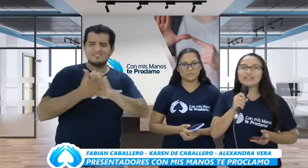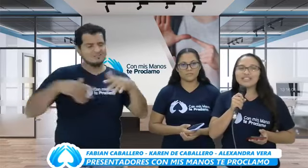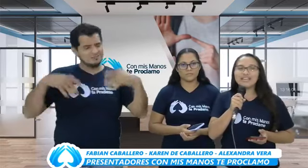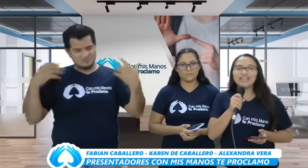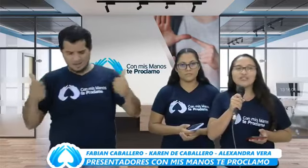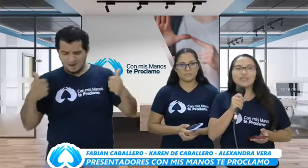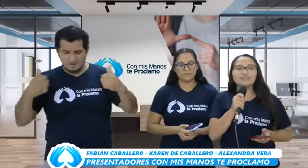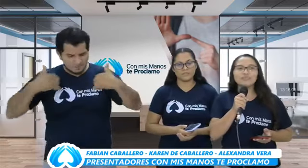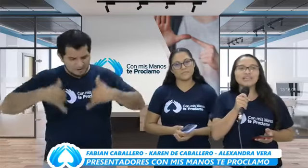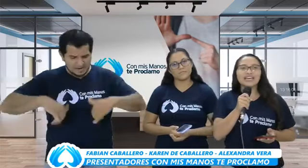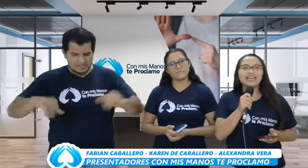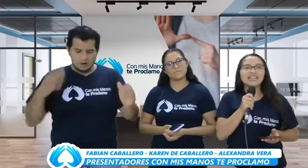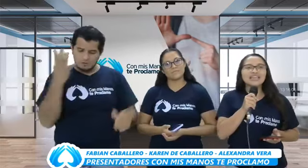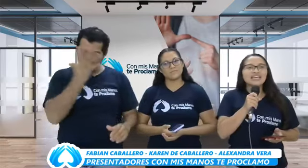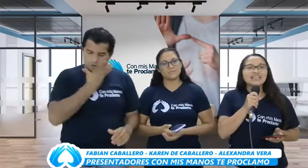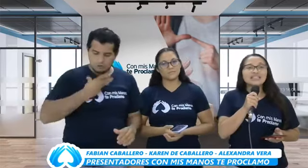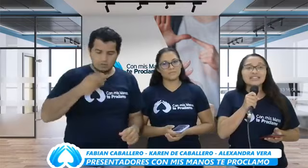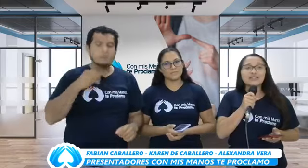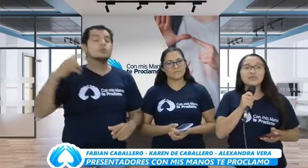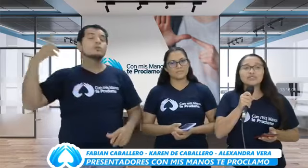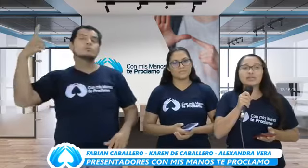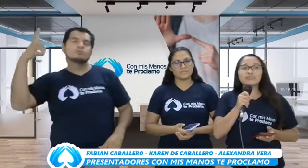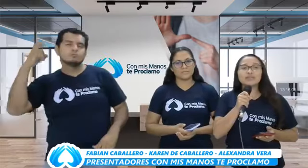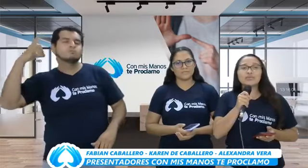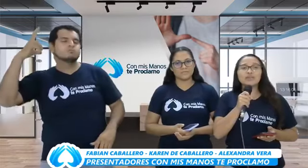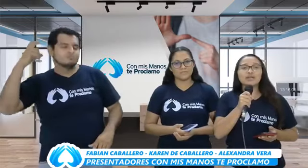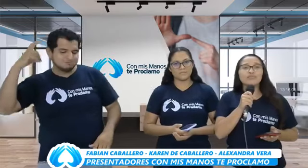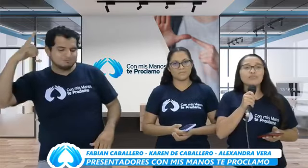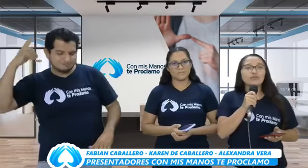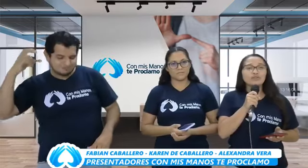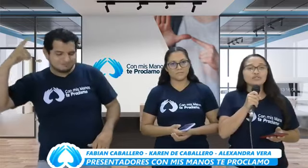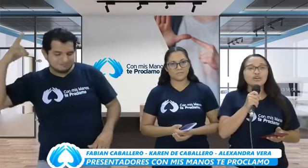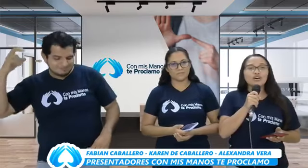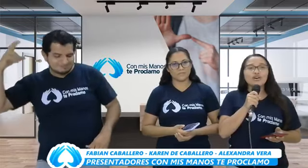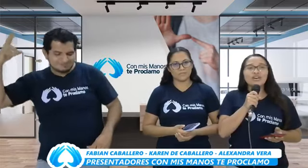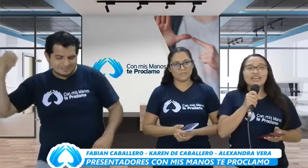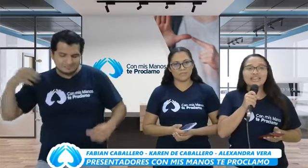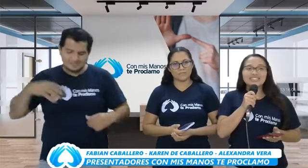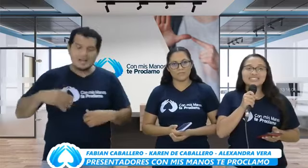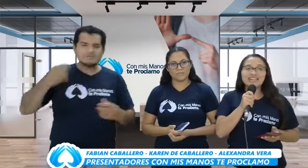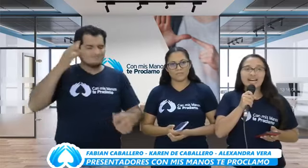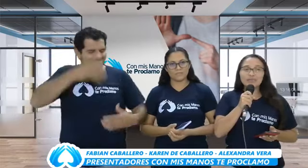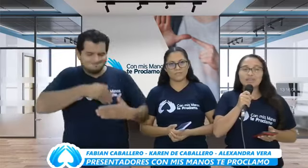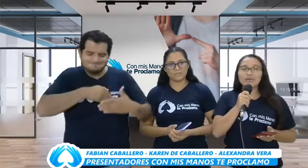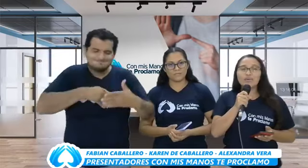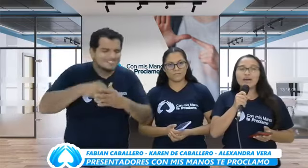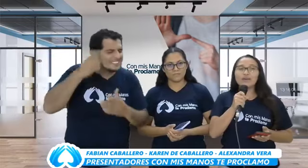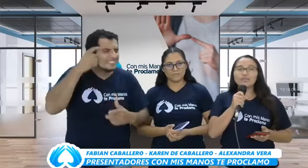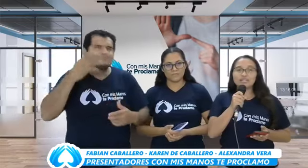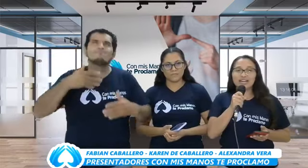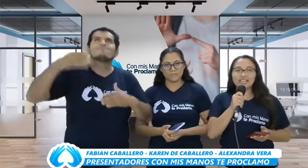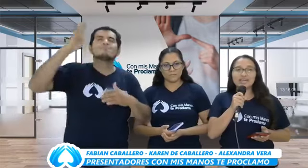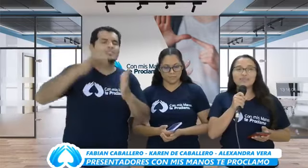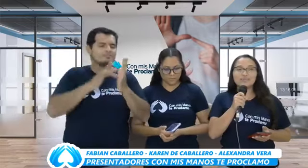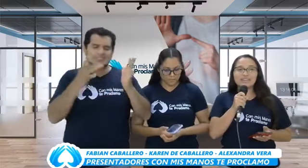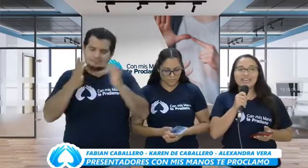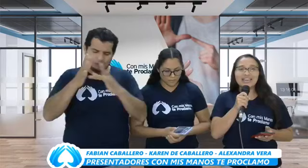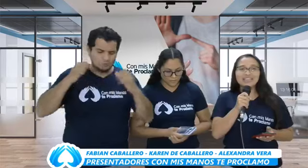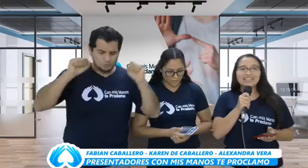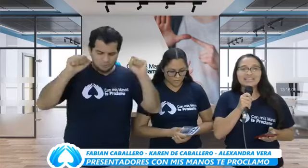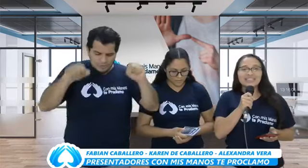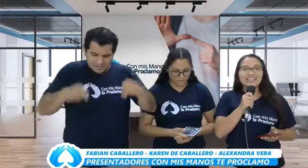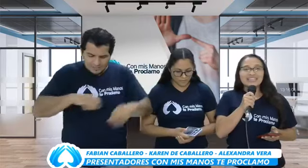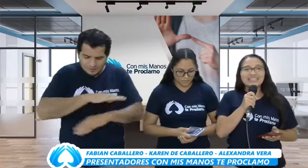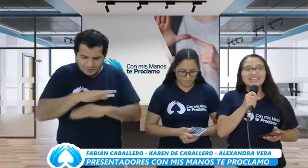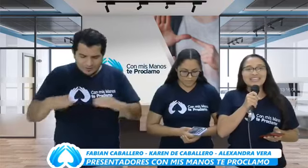sigan compartiendo también. Y tenemos también un hermoso salmo que vamos a escuchar